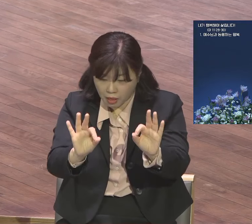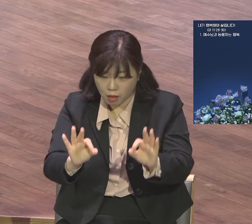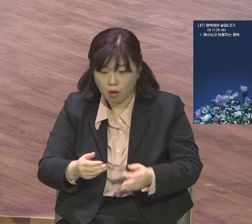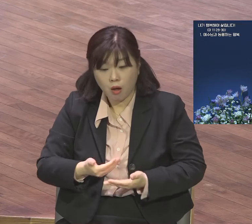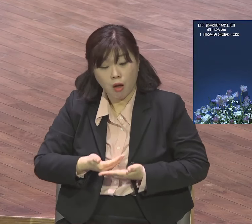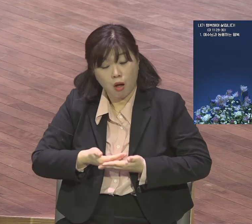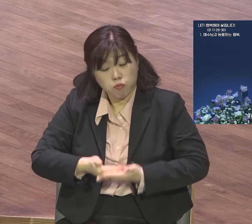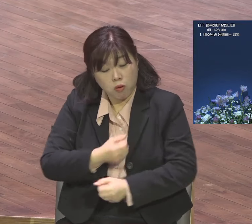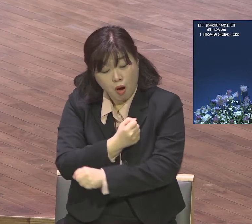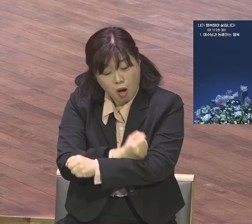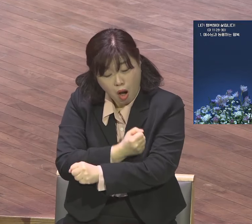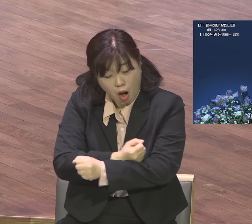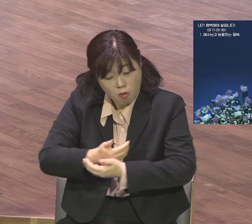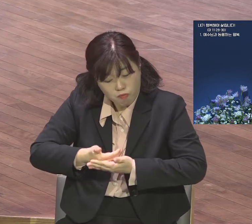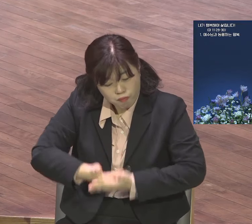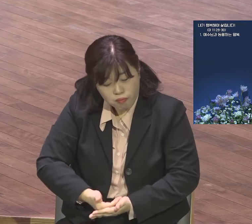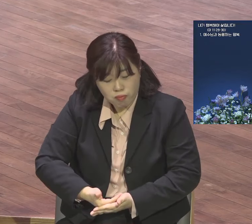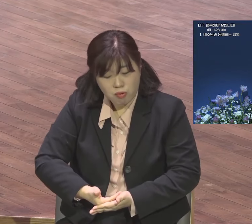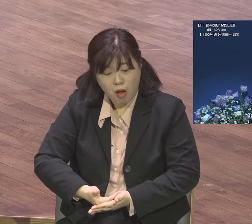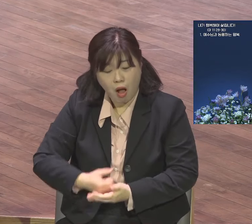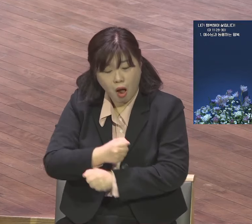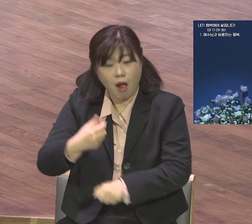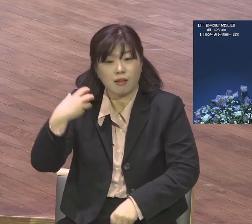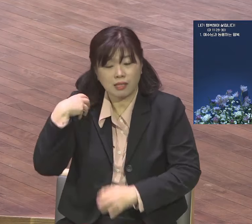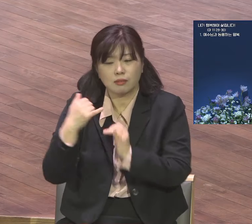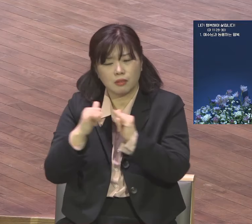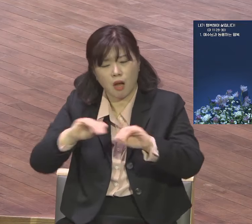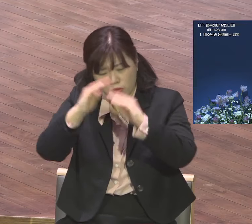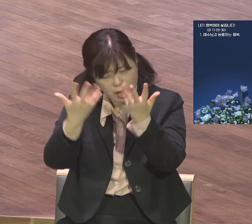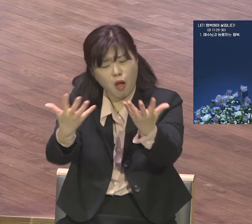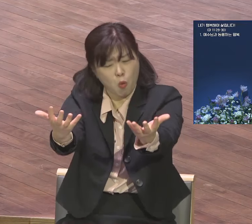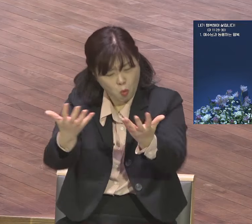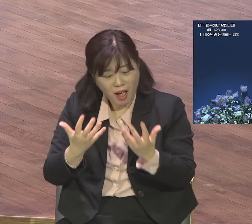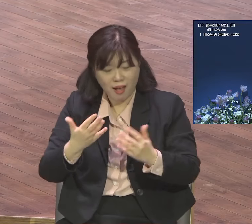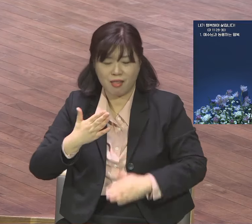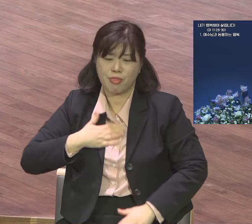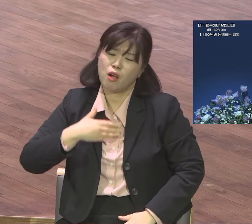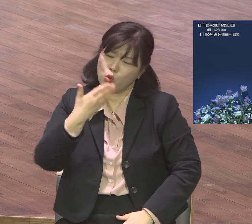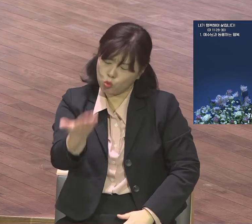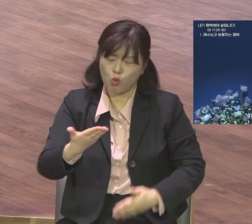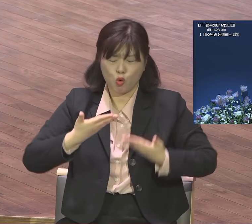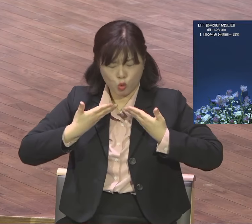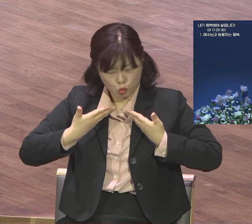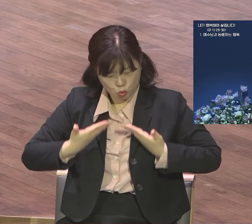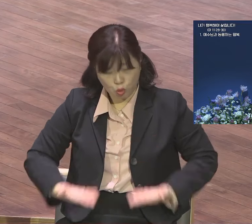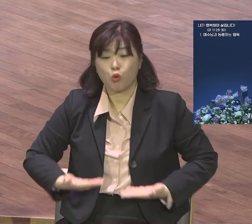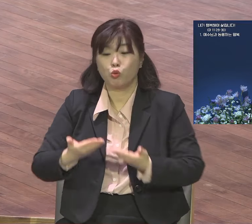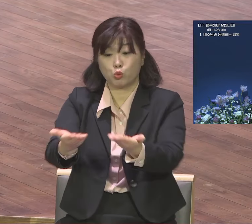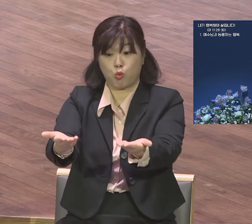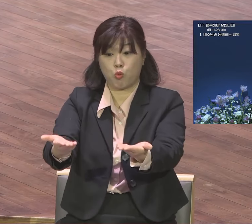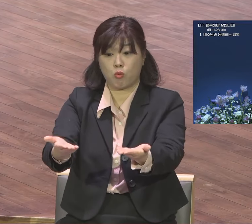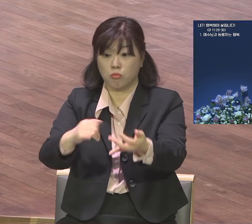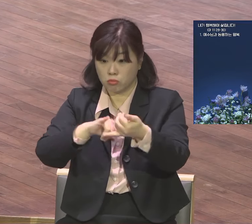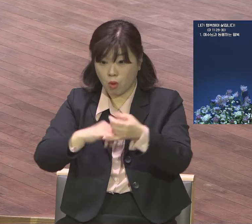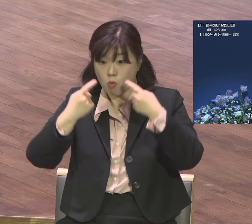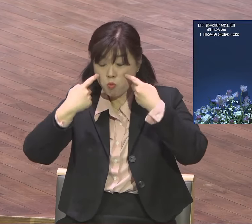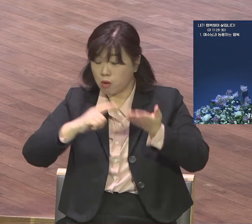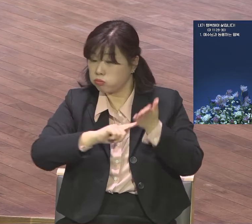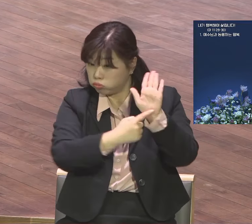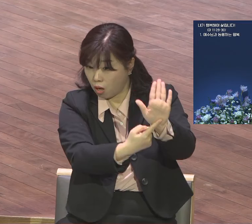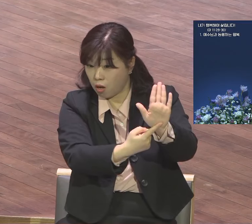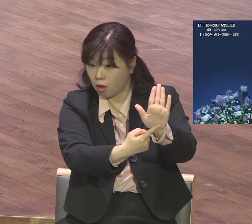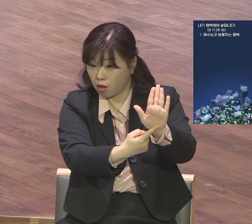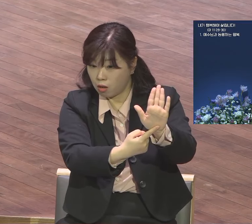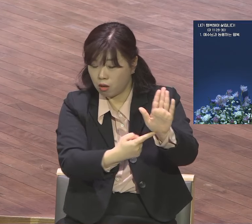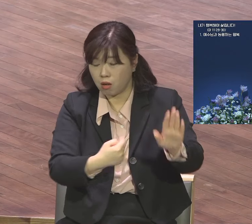오라, 내가 너희를 쉬게 하리라. 다 내게로 오라, 내가 너희를 쉬게 하리라. 얼마나 가뭄의